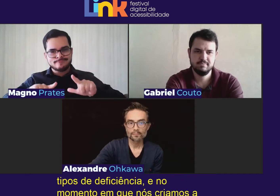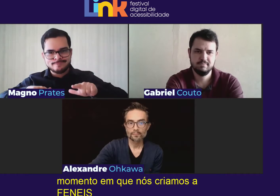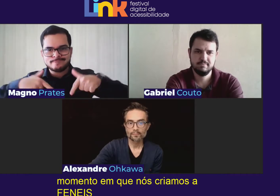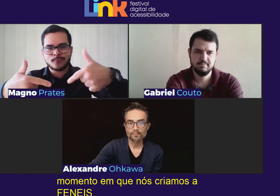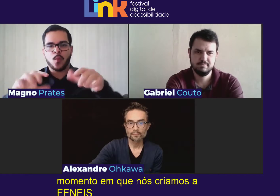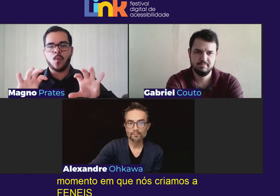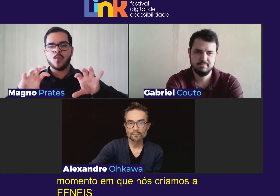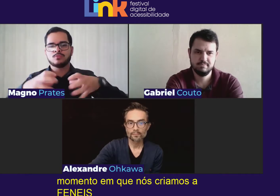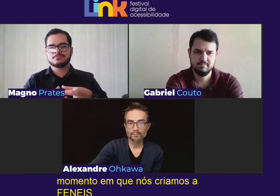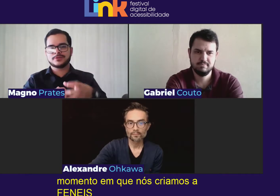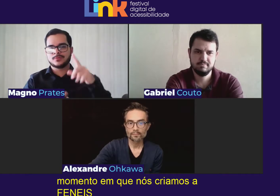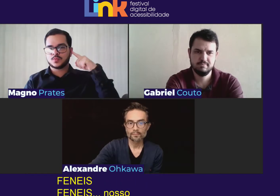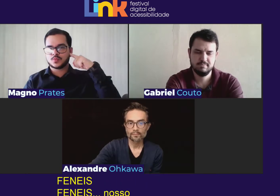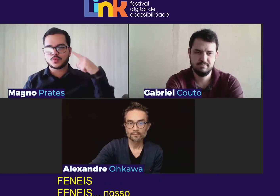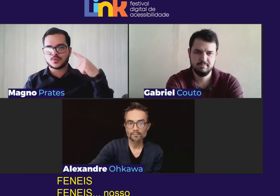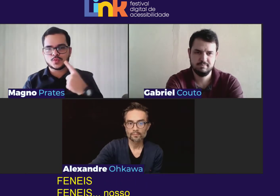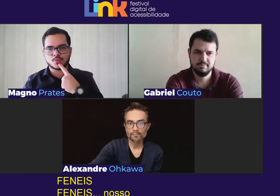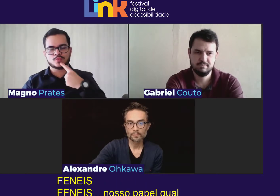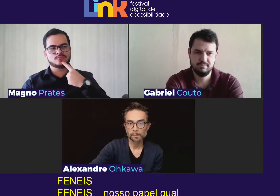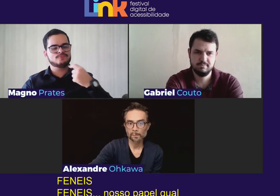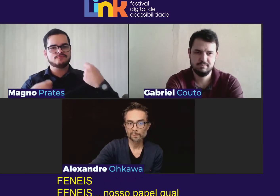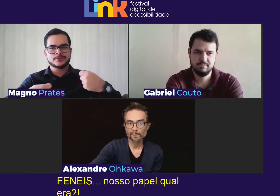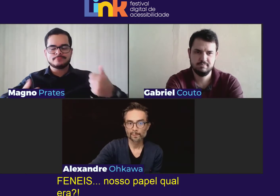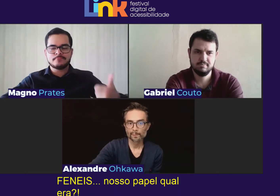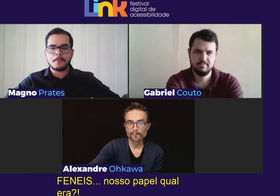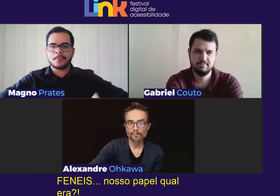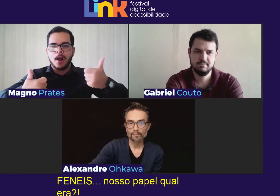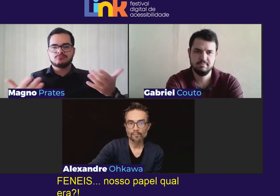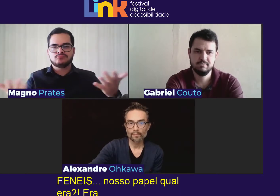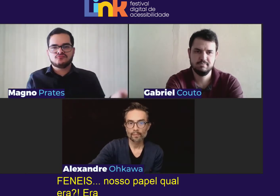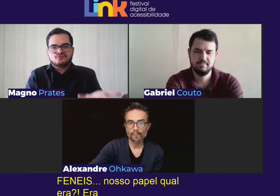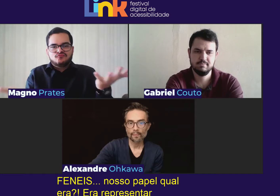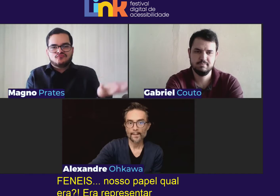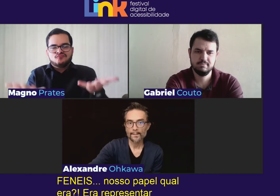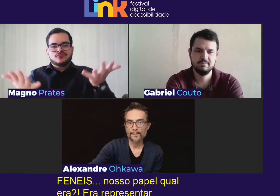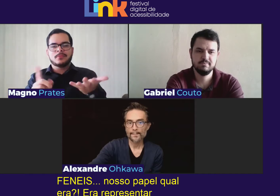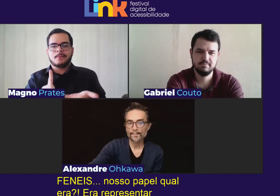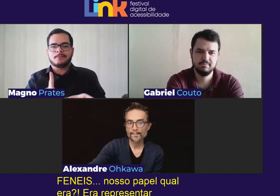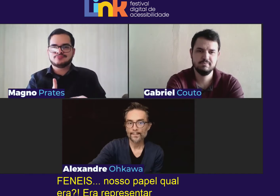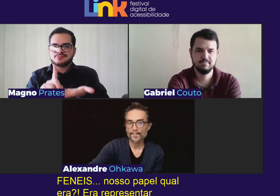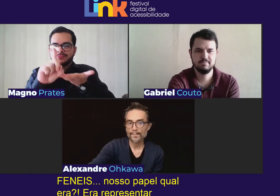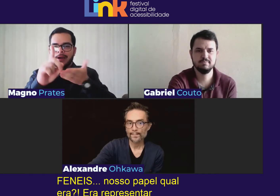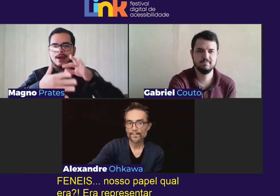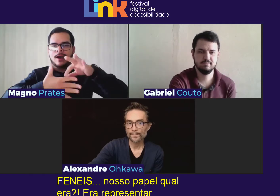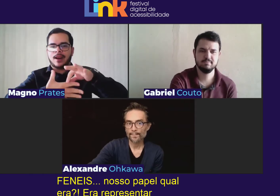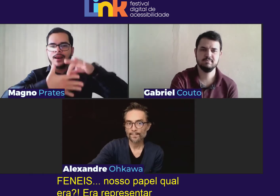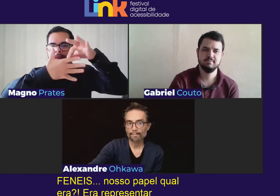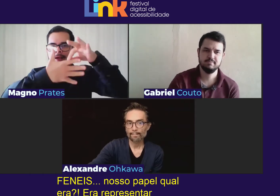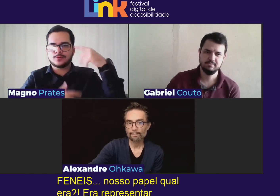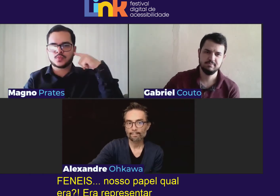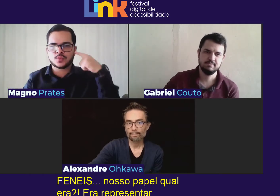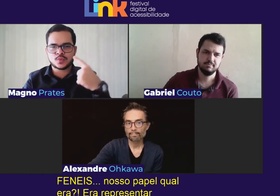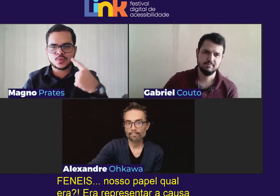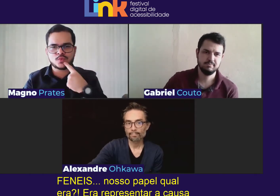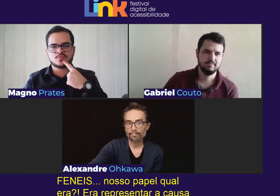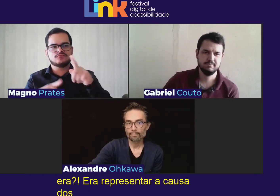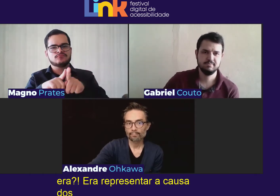papel qual era? Era representar a causa dos surdos. Então a gente precisava melhorar, incentivar isso, mostrar o